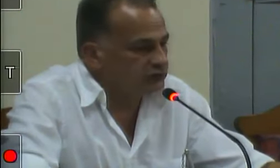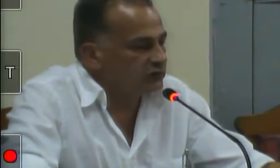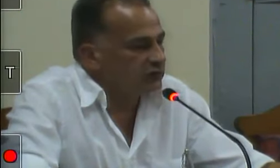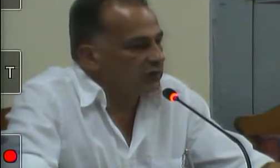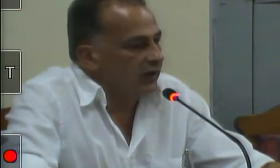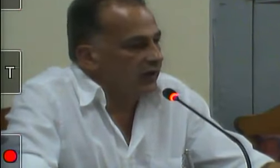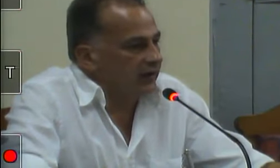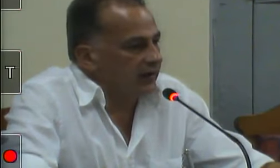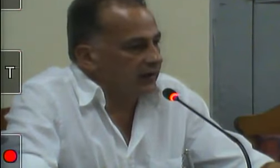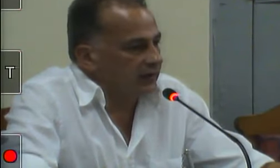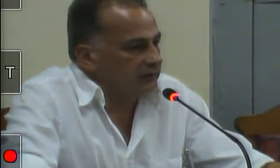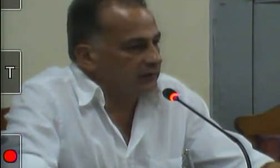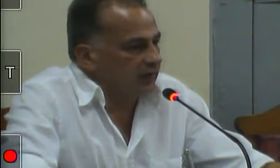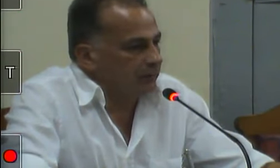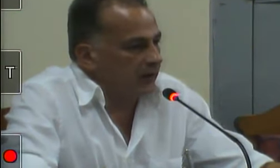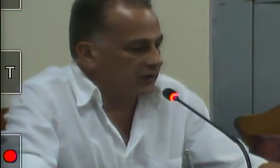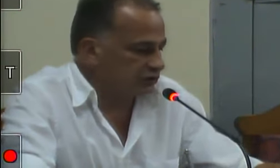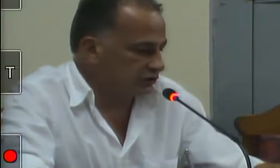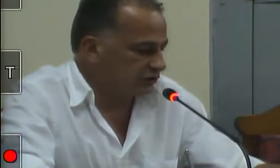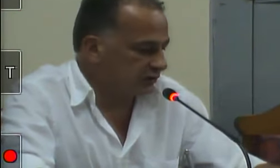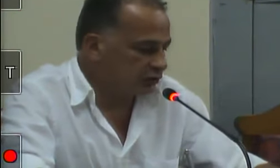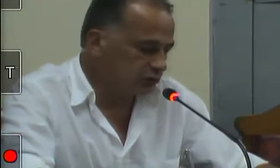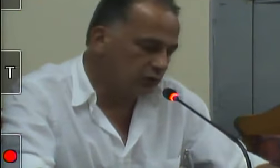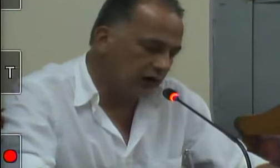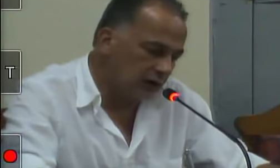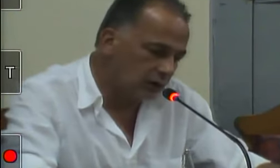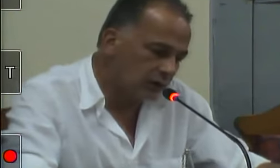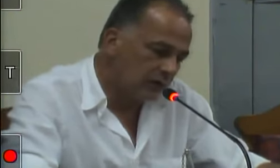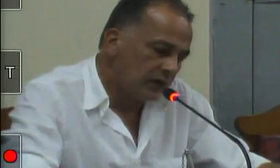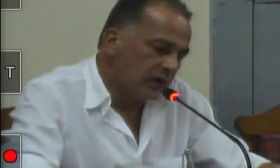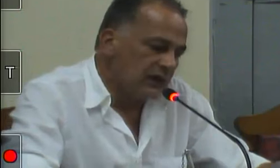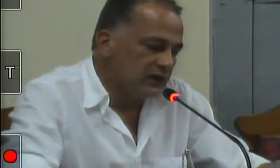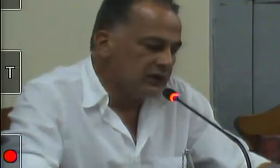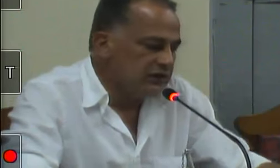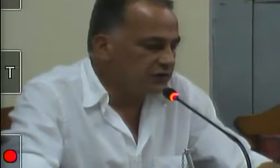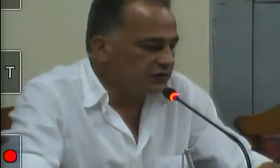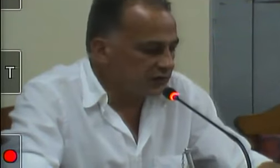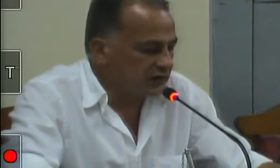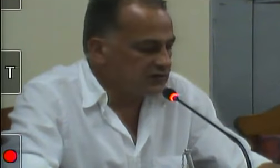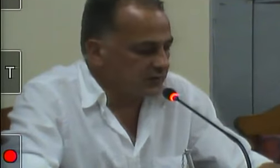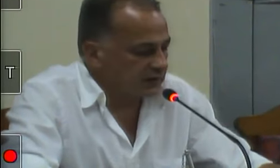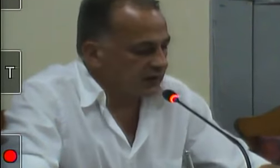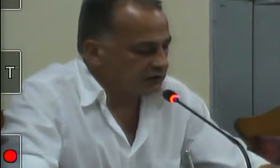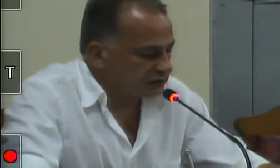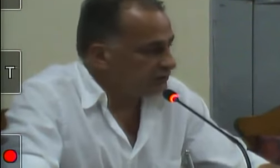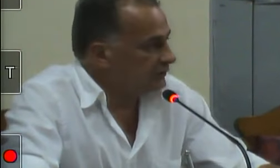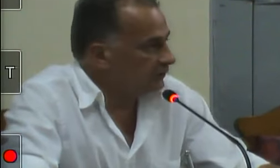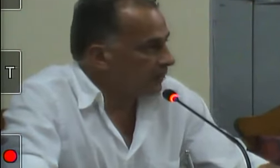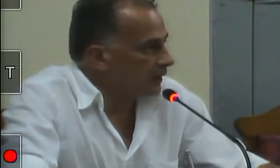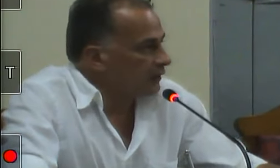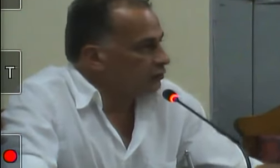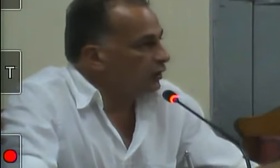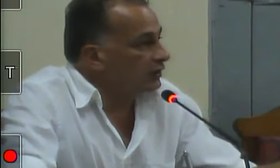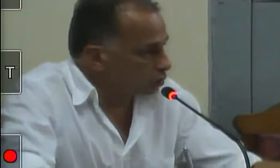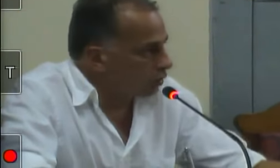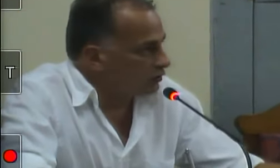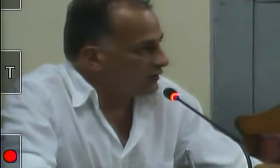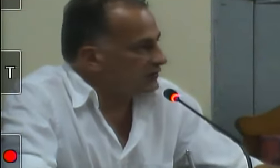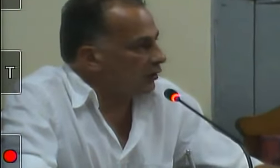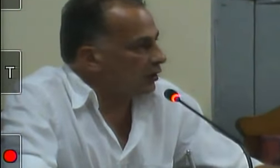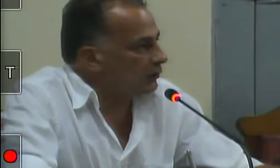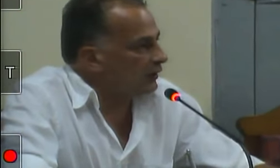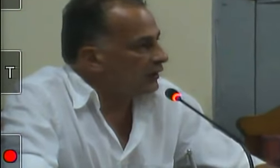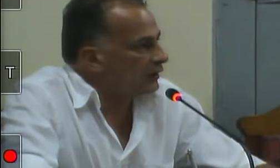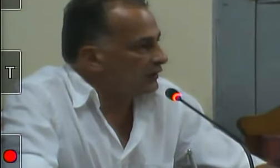novos na parte de saúde bucal, e a gente fica na expectativa do retorno